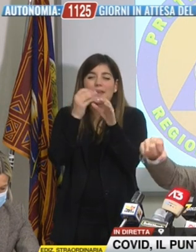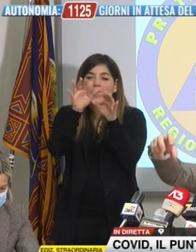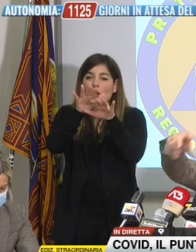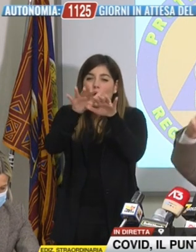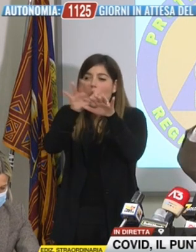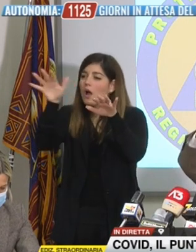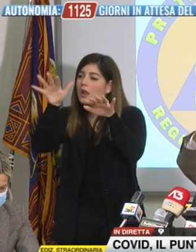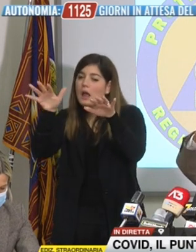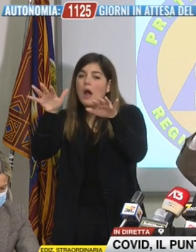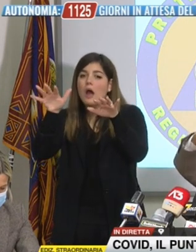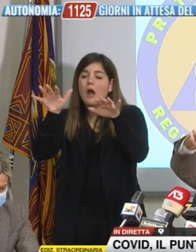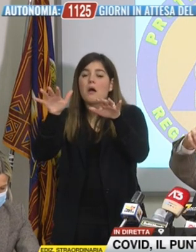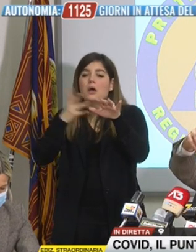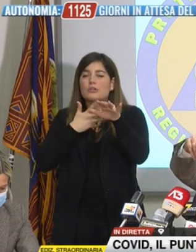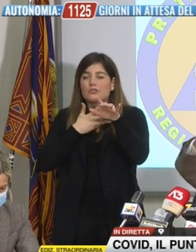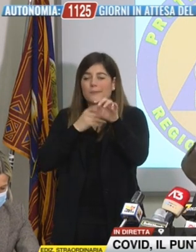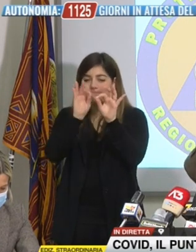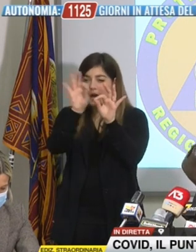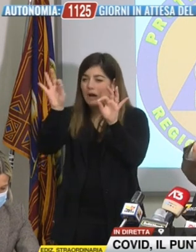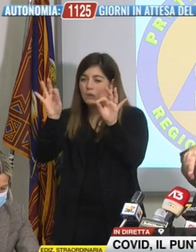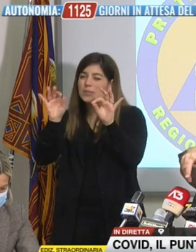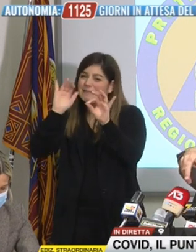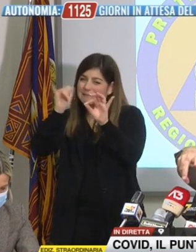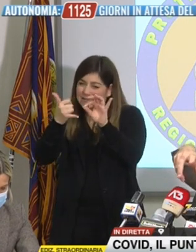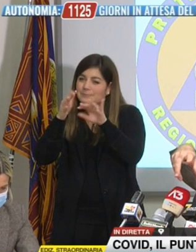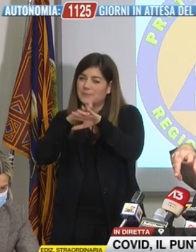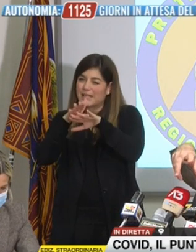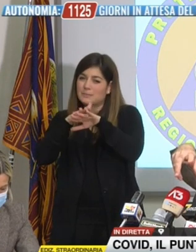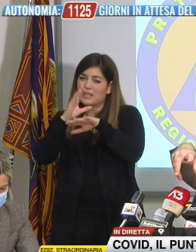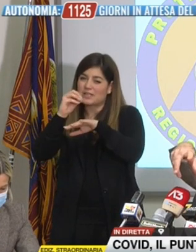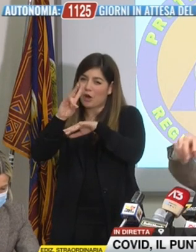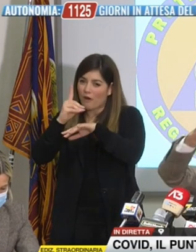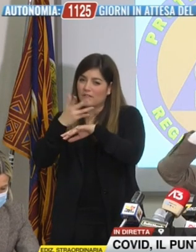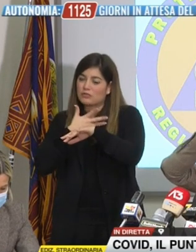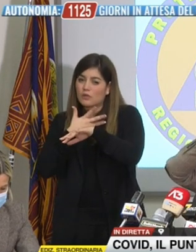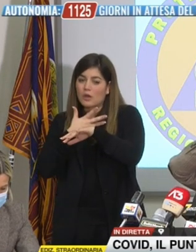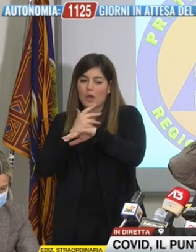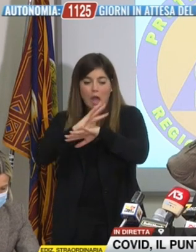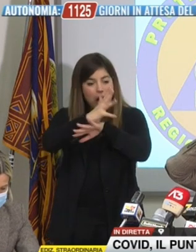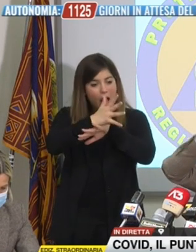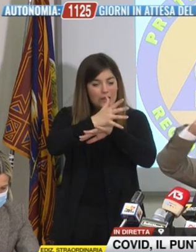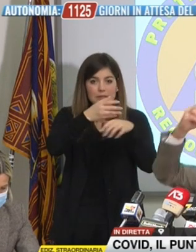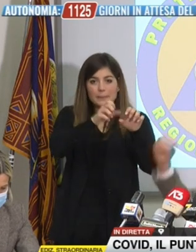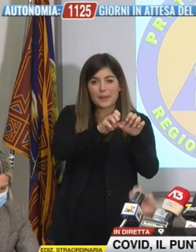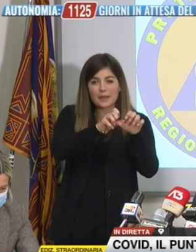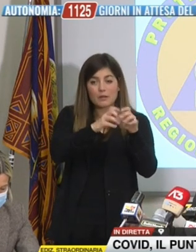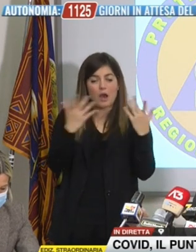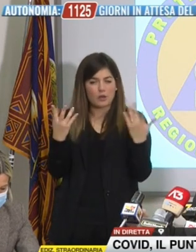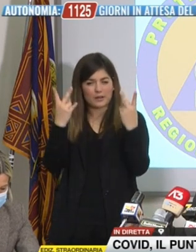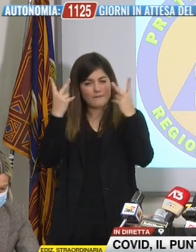importanti. Oppure Valdagno, la Valle del Lagno, altra esperienza delle tue zone. Per dire, allora, se è vero